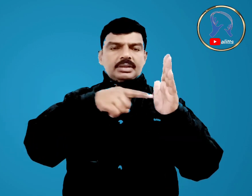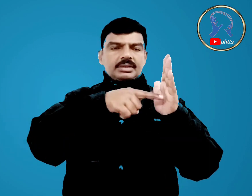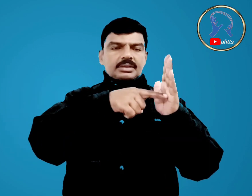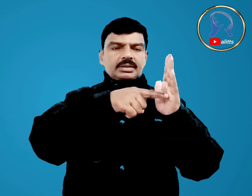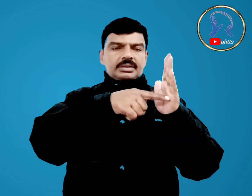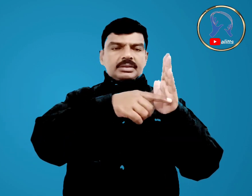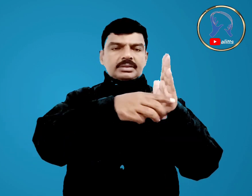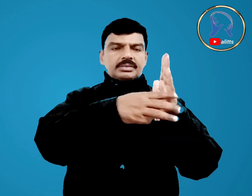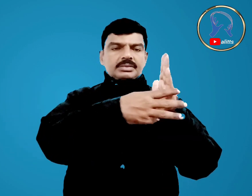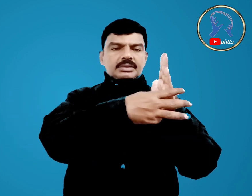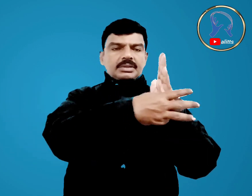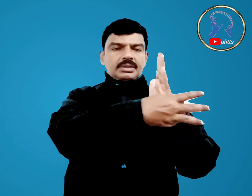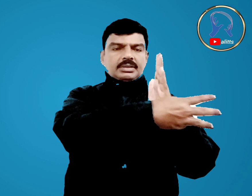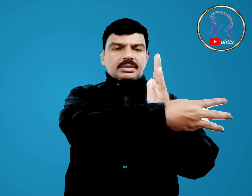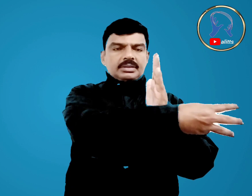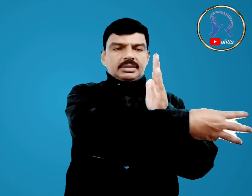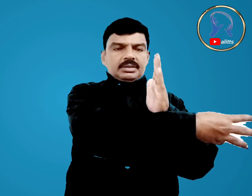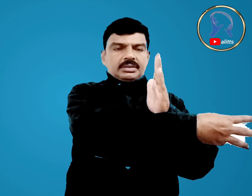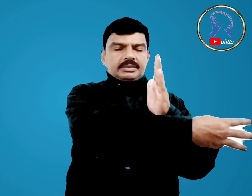एक गुजर के तीन।